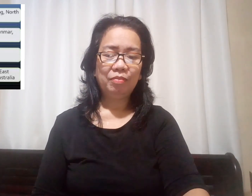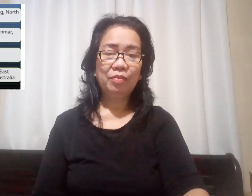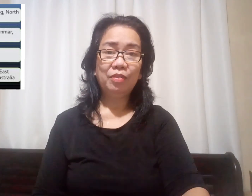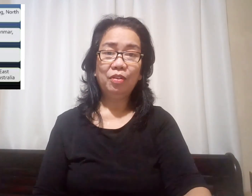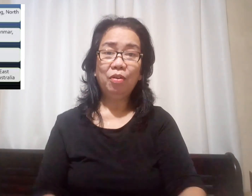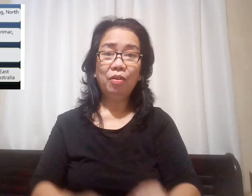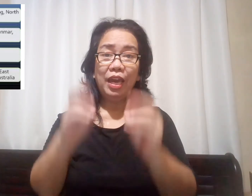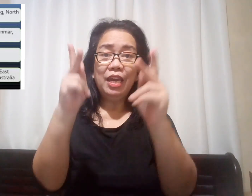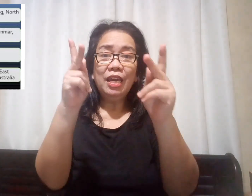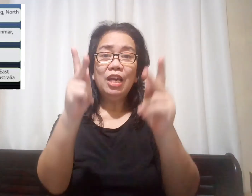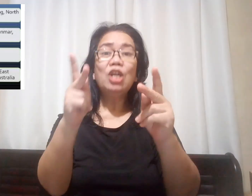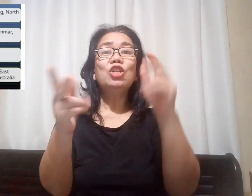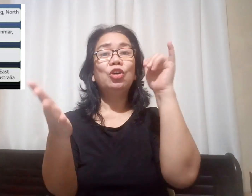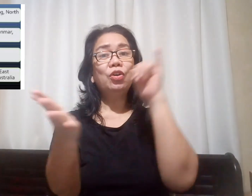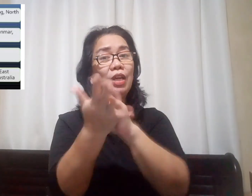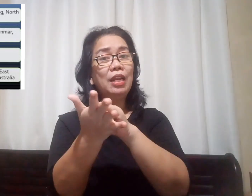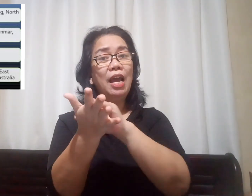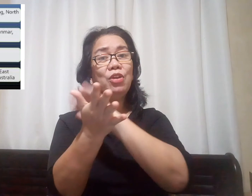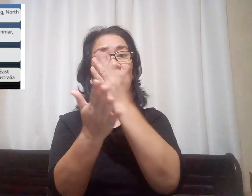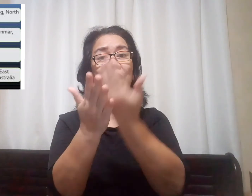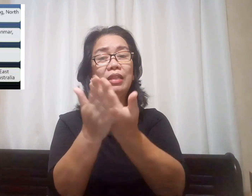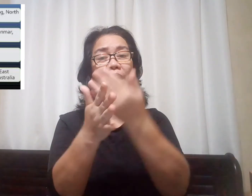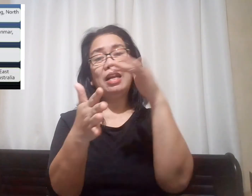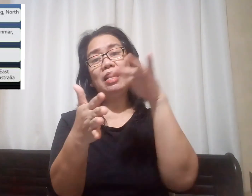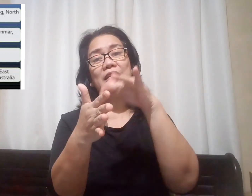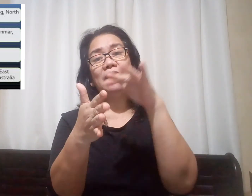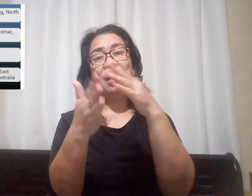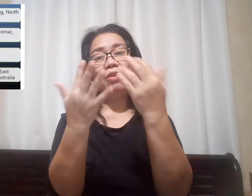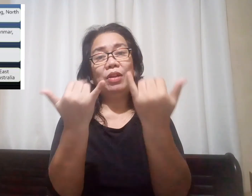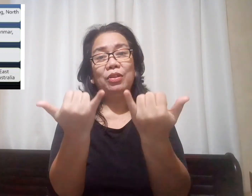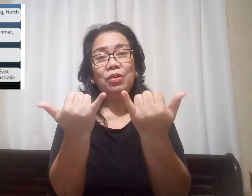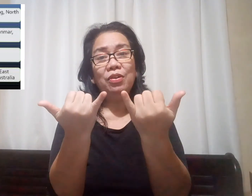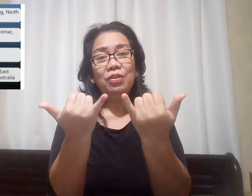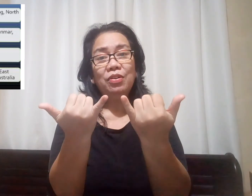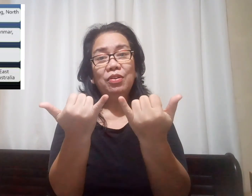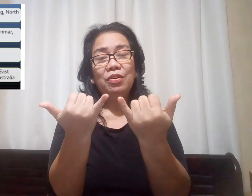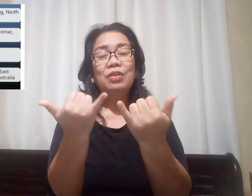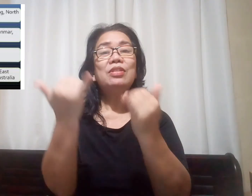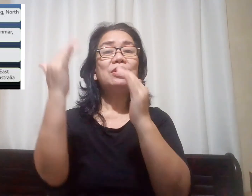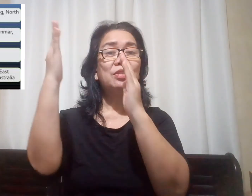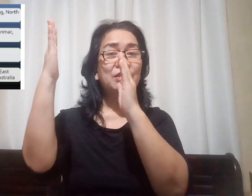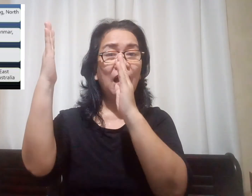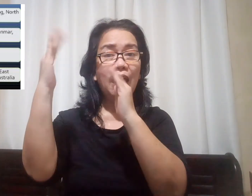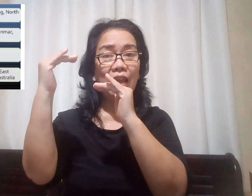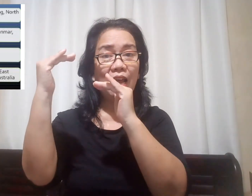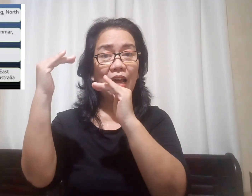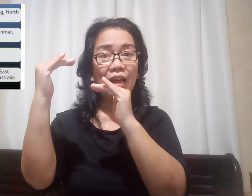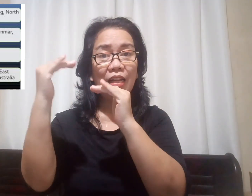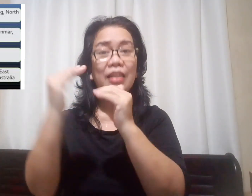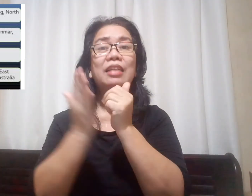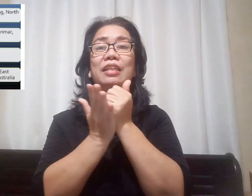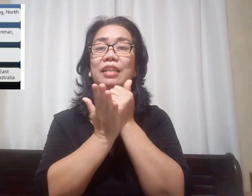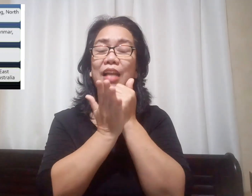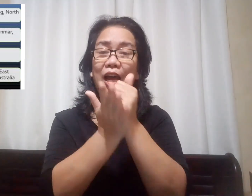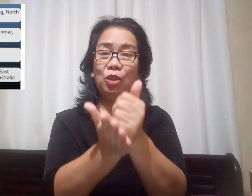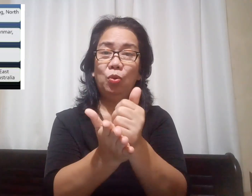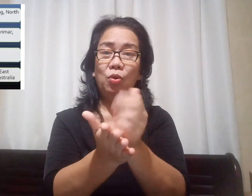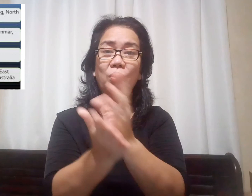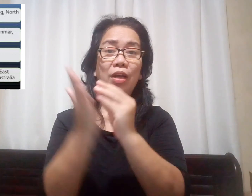Okay? So, yan lang yung arating aralin sa araw na ito. sana nakatulong at